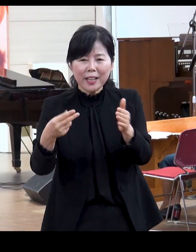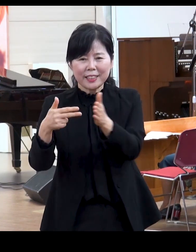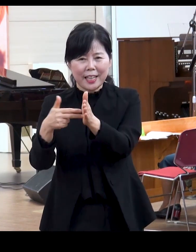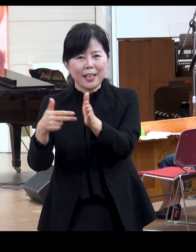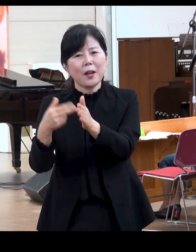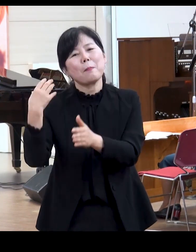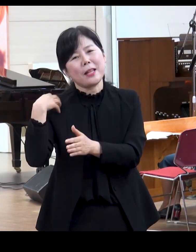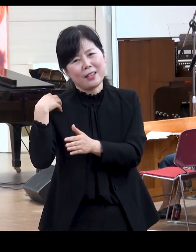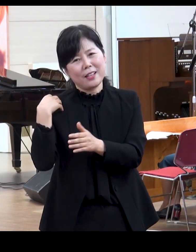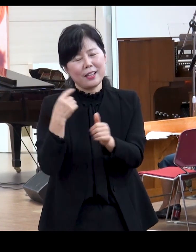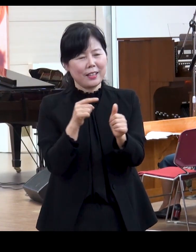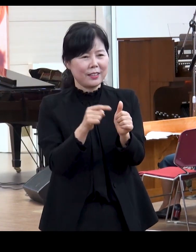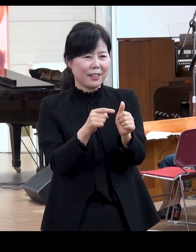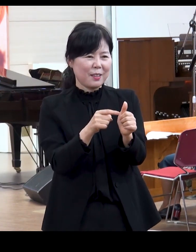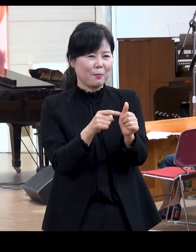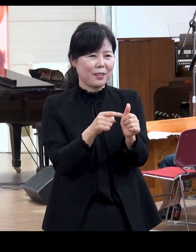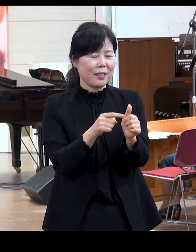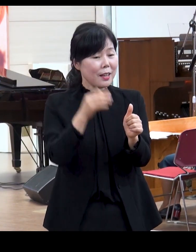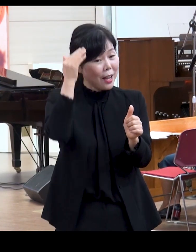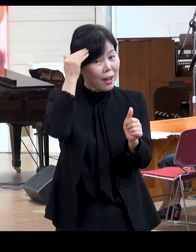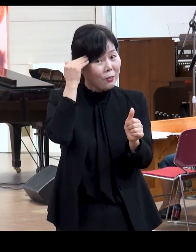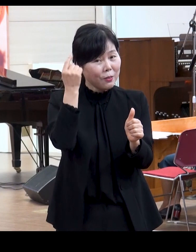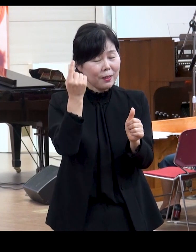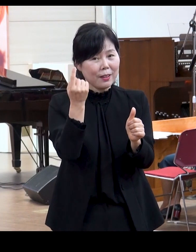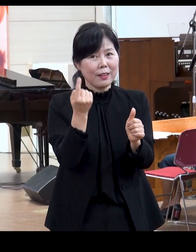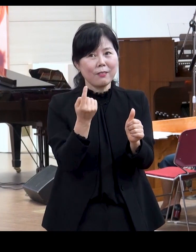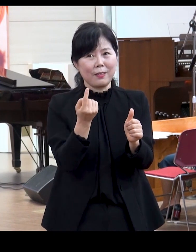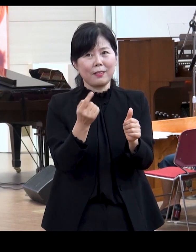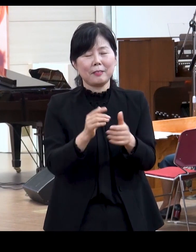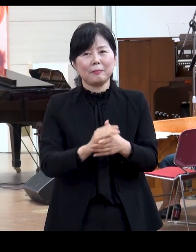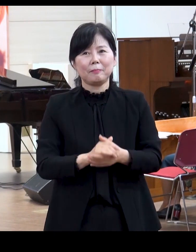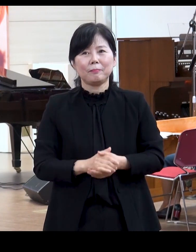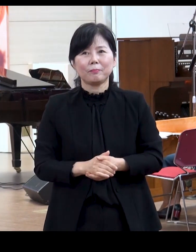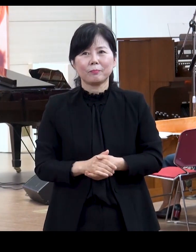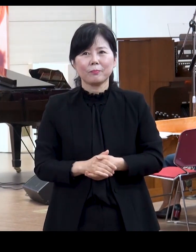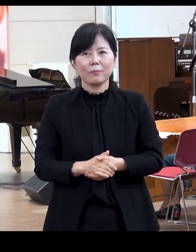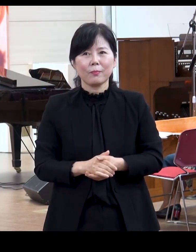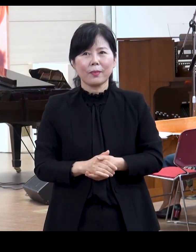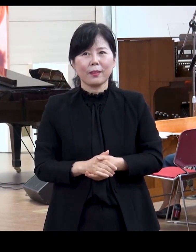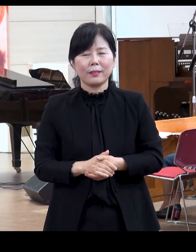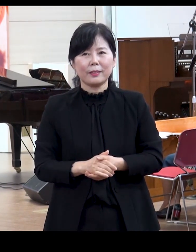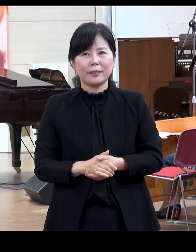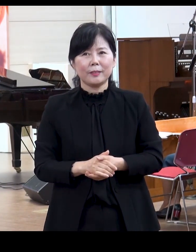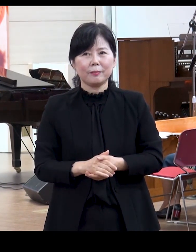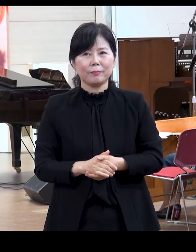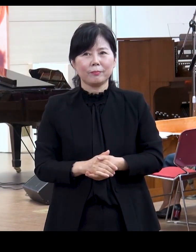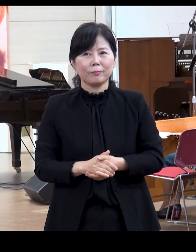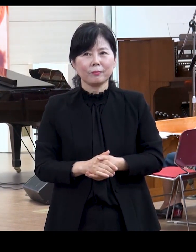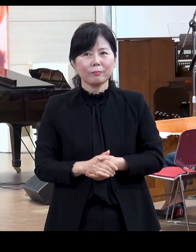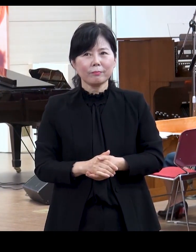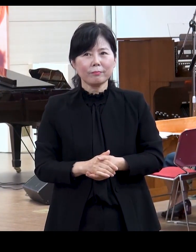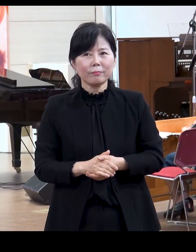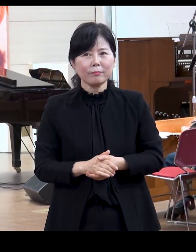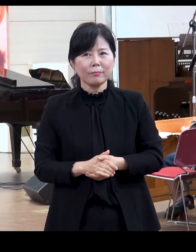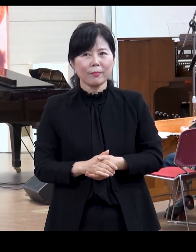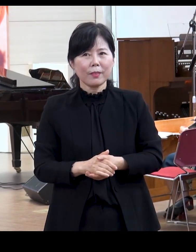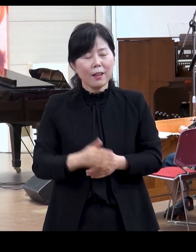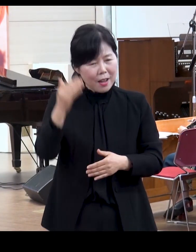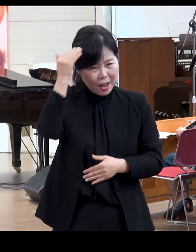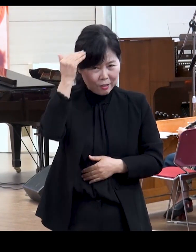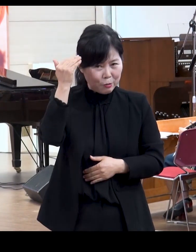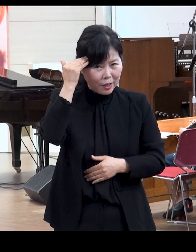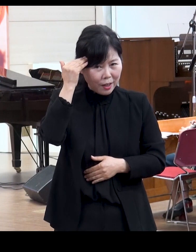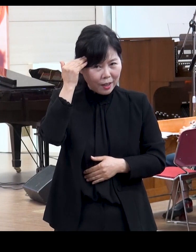벨 선교사님이 한국에 와서 자기 딸을 데리고 왔는데 그 딸의 사윗감으로 한국에 온 또